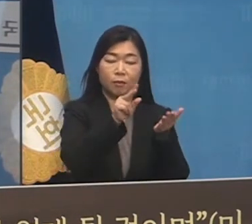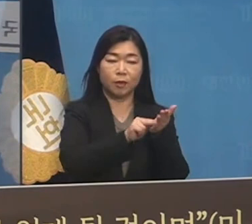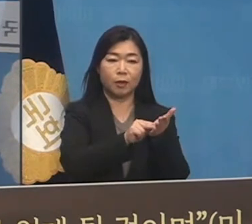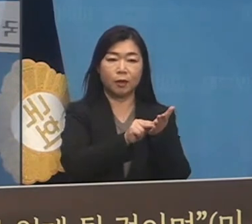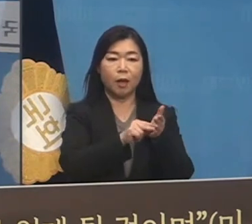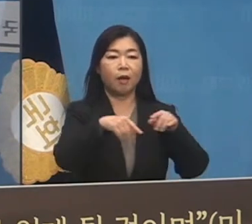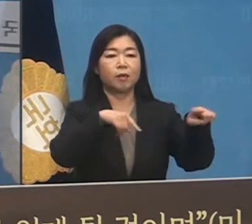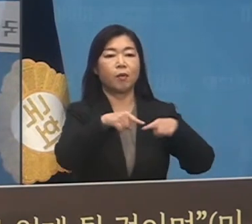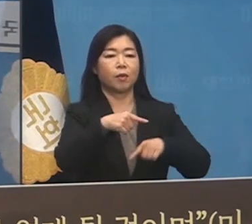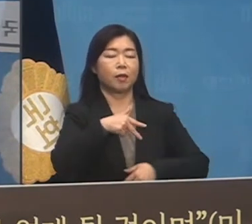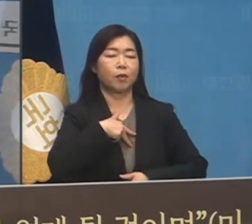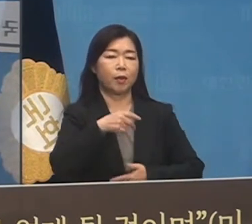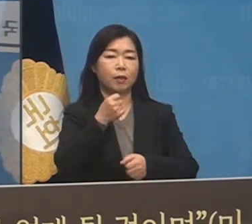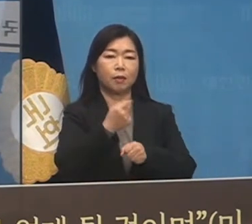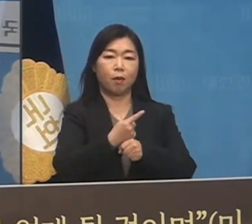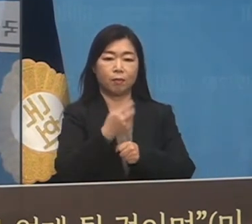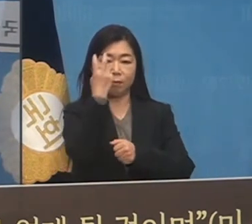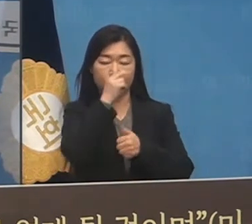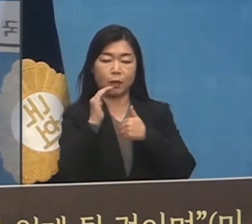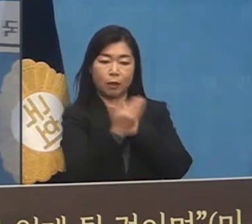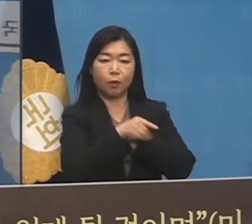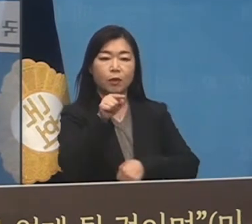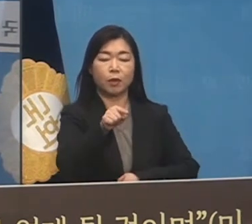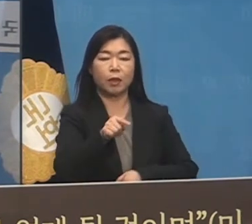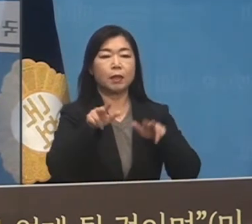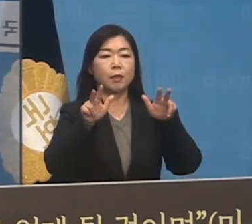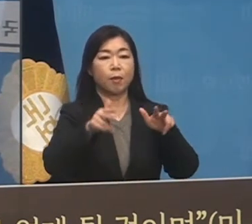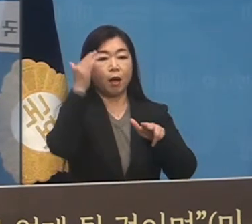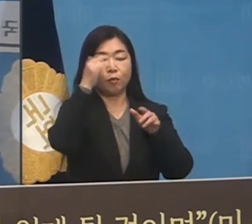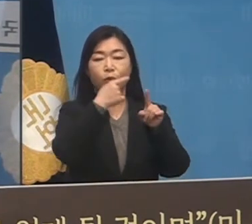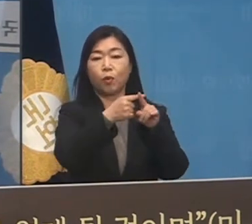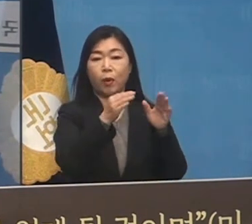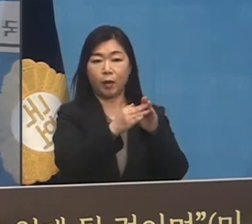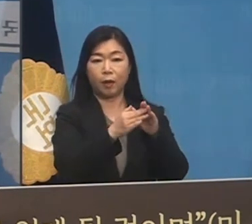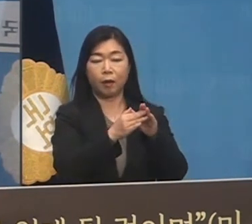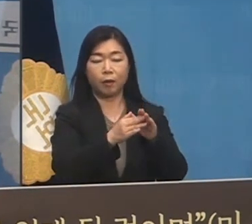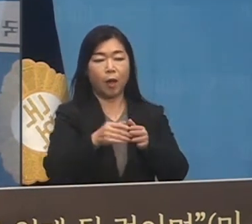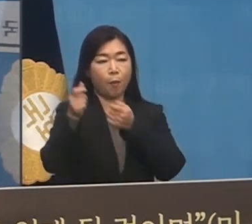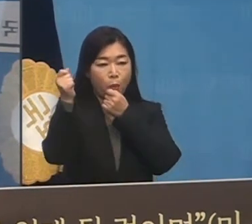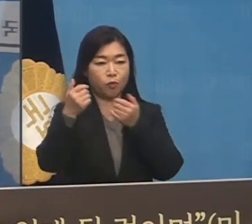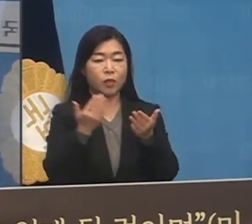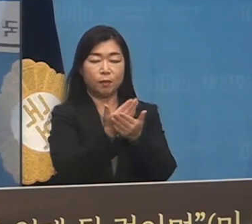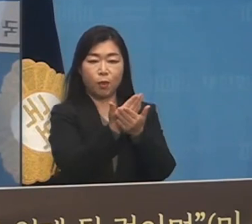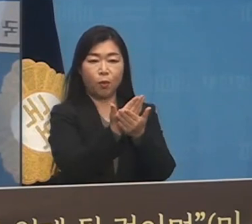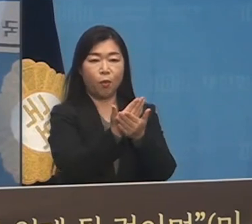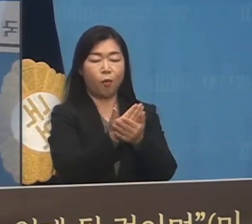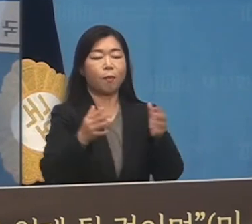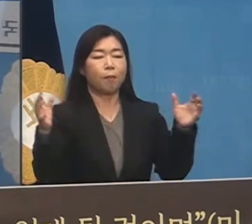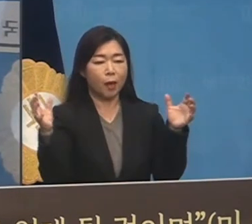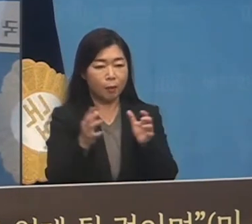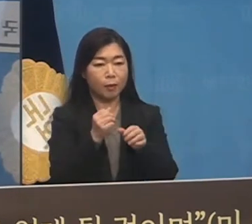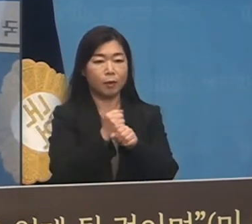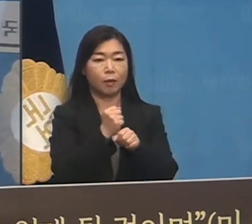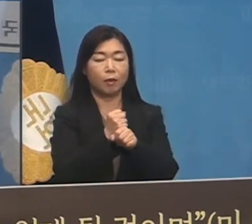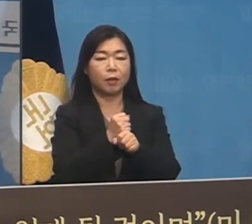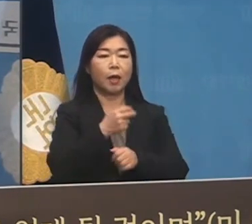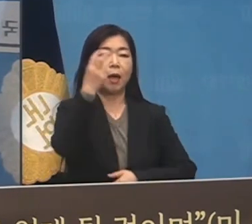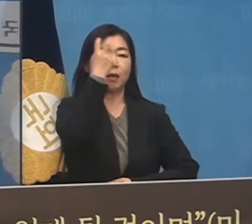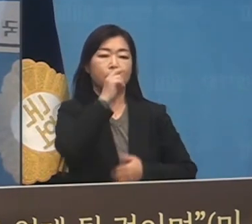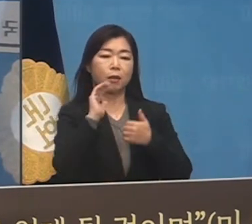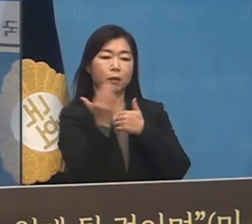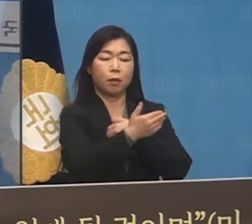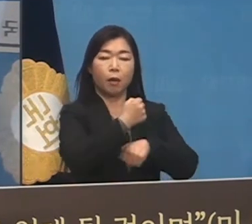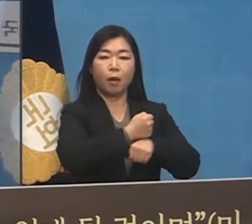핵심적인 정체성 사수, 이것이 오늘날 한국교회가 보수 진보를 막론하고